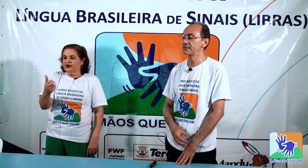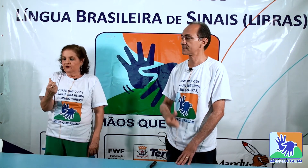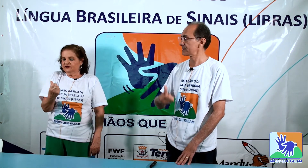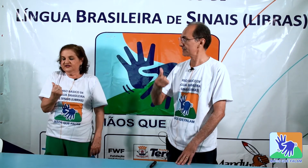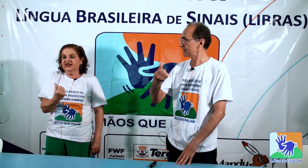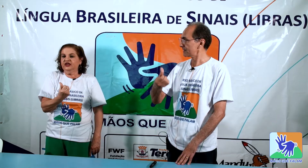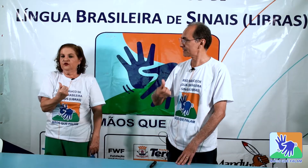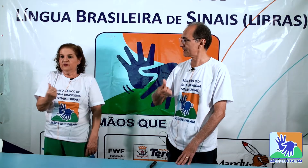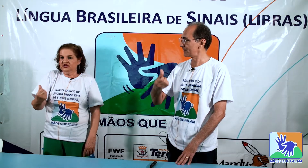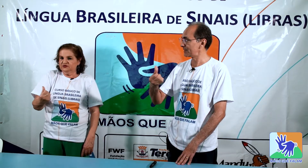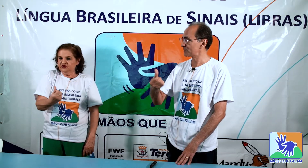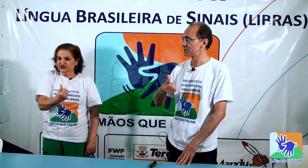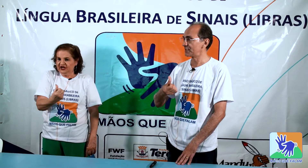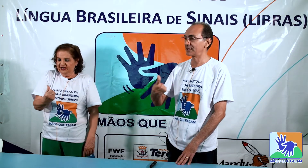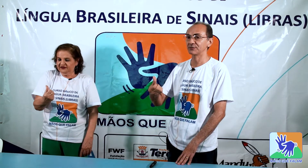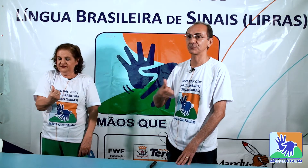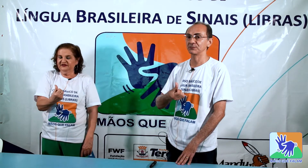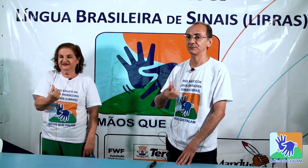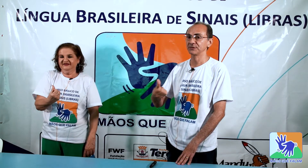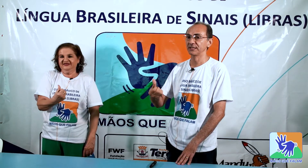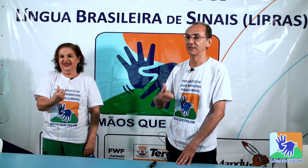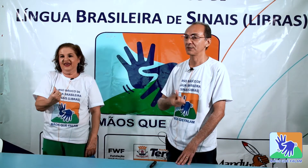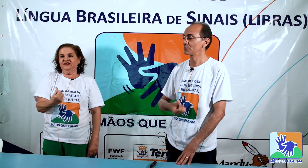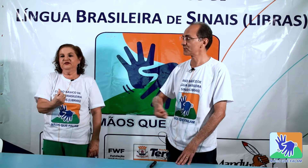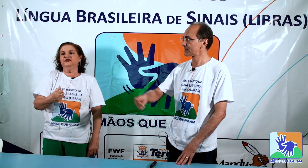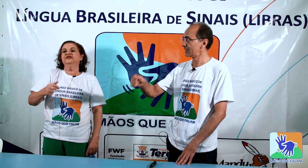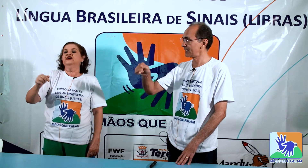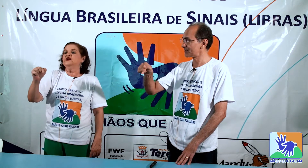O 6 do mesmo jeito, né? certo? O 7.